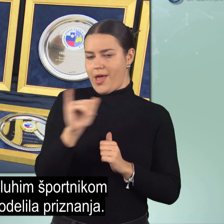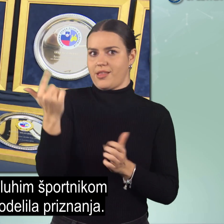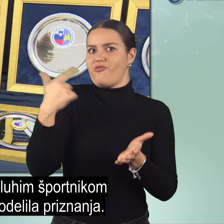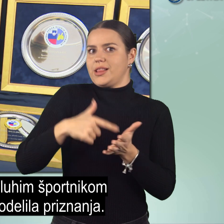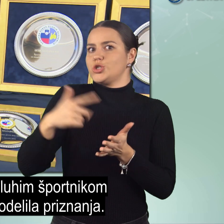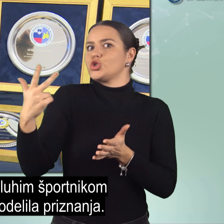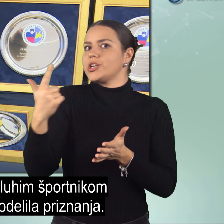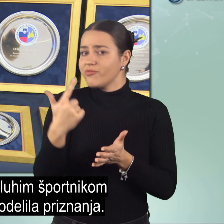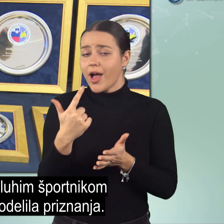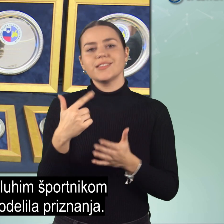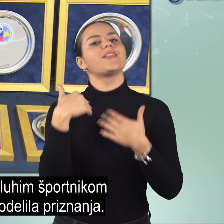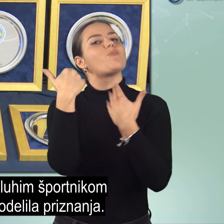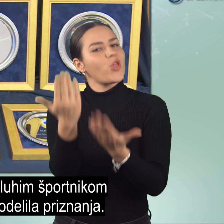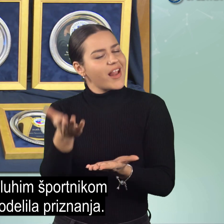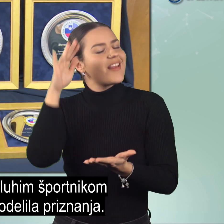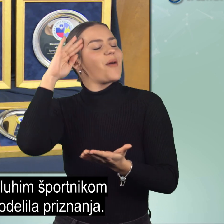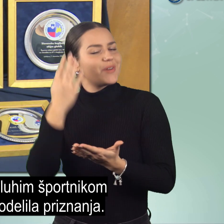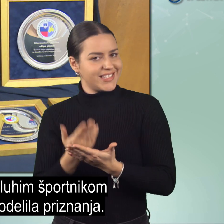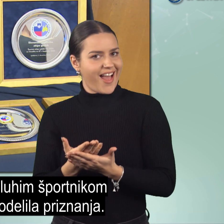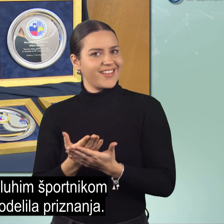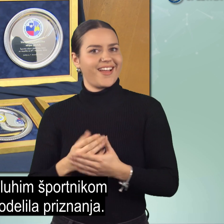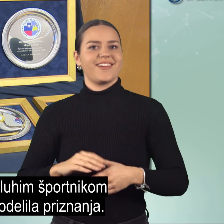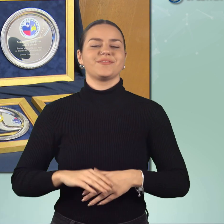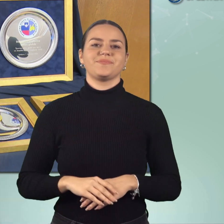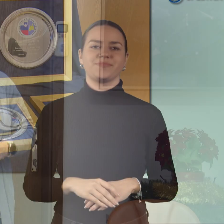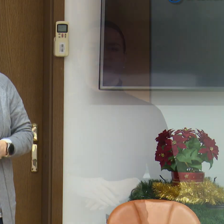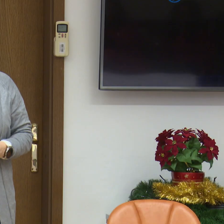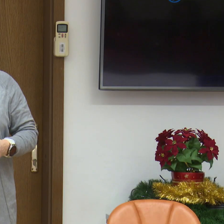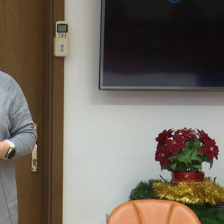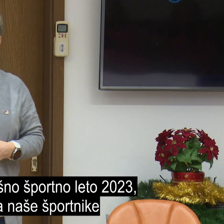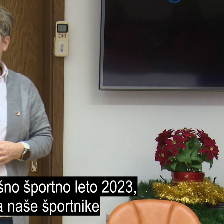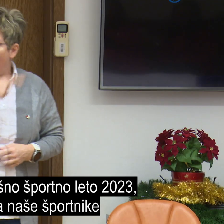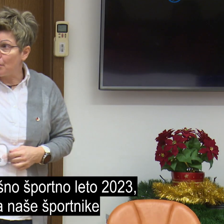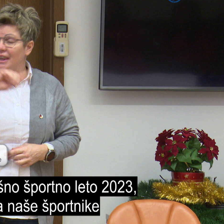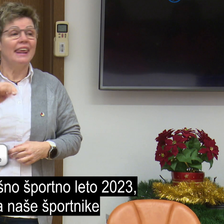leta 2023 podelila priznanja.